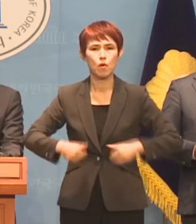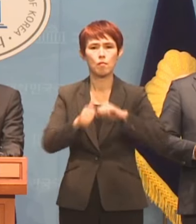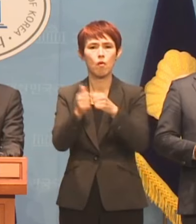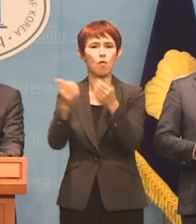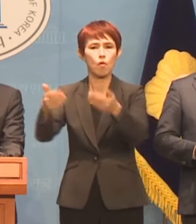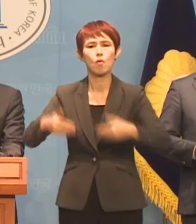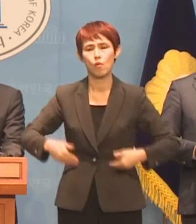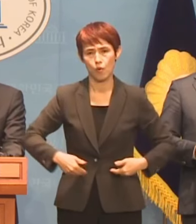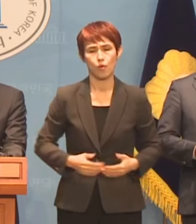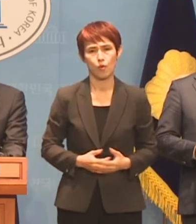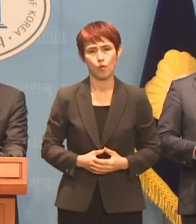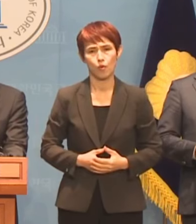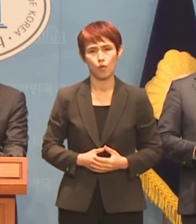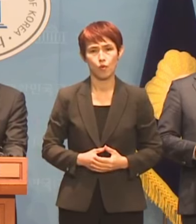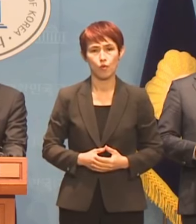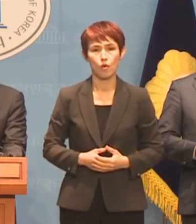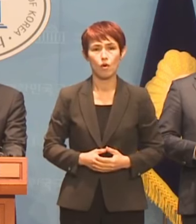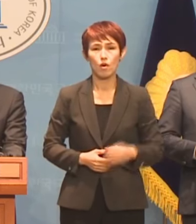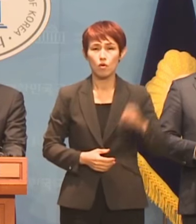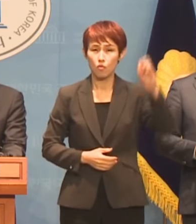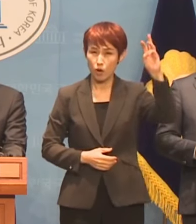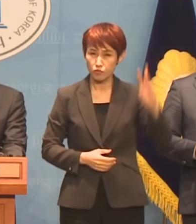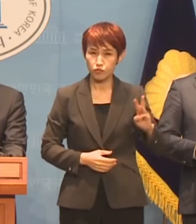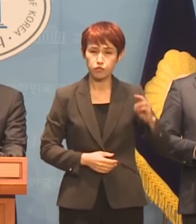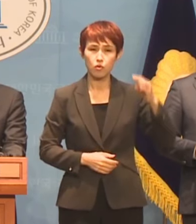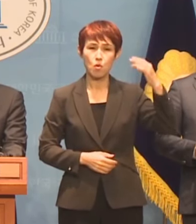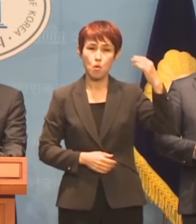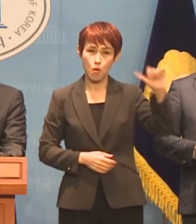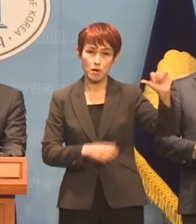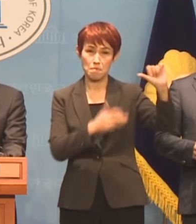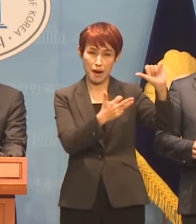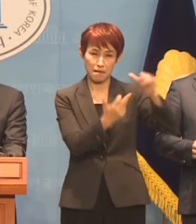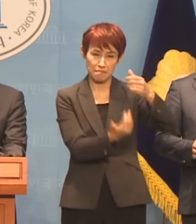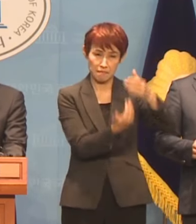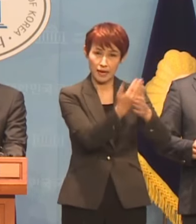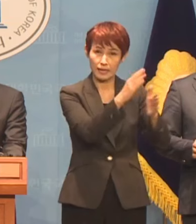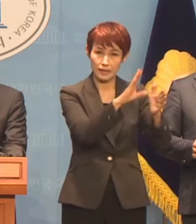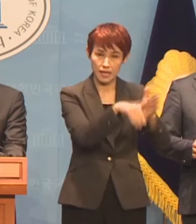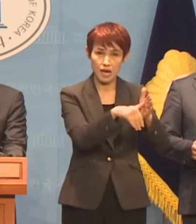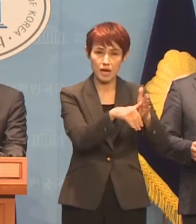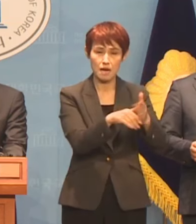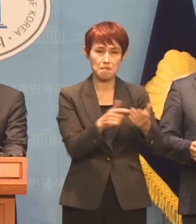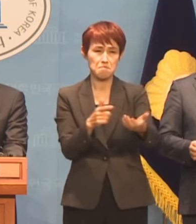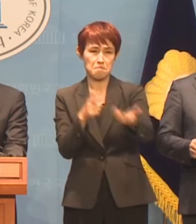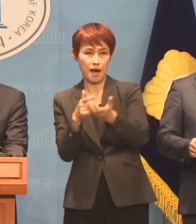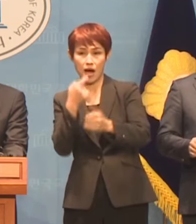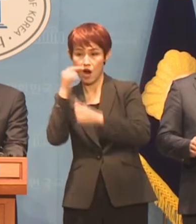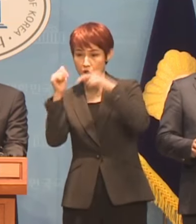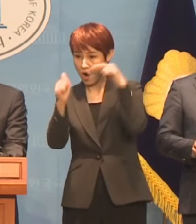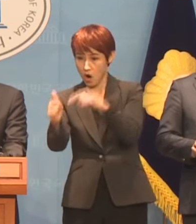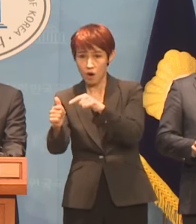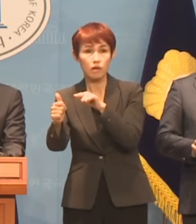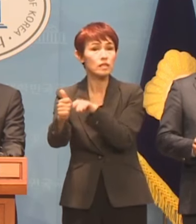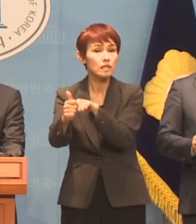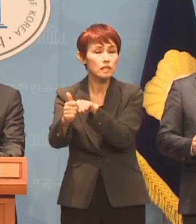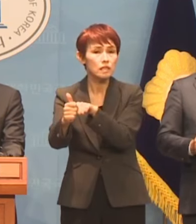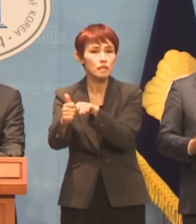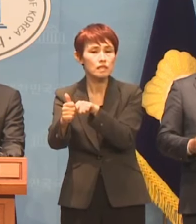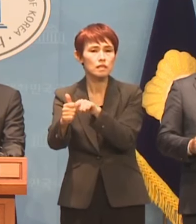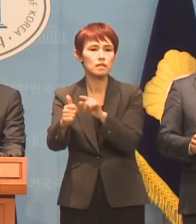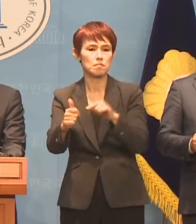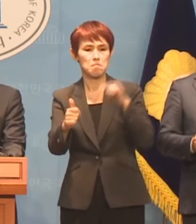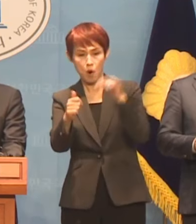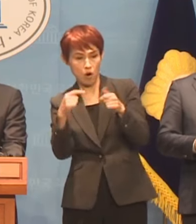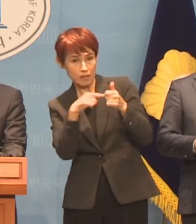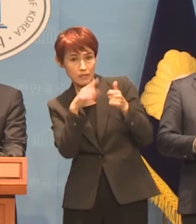한다. 우리는 광주 5.18 민주화운동 당시 발포 명령자에 대해 진상을